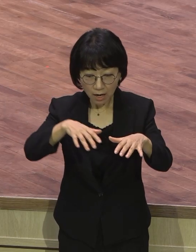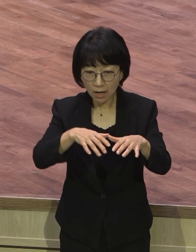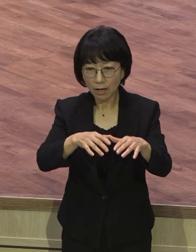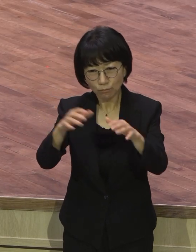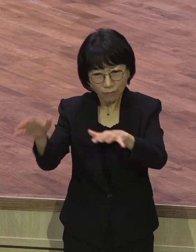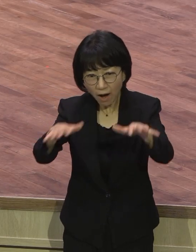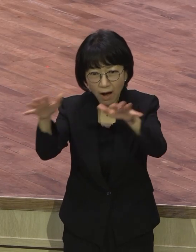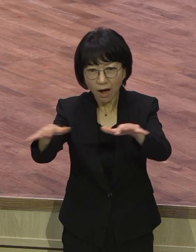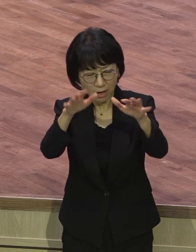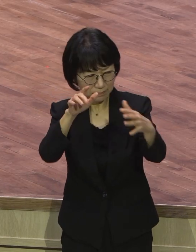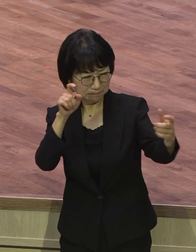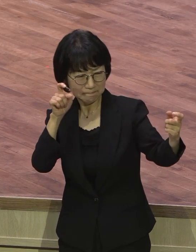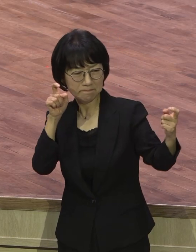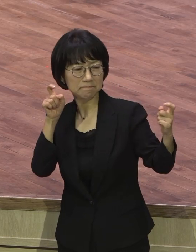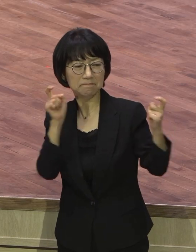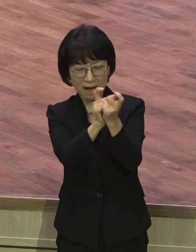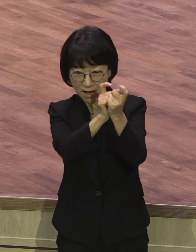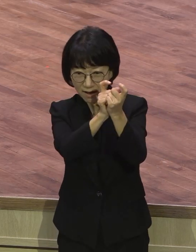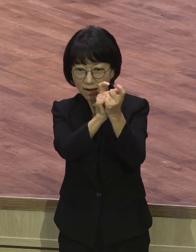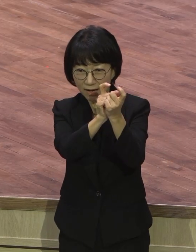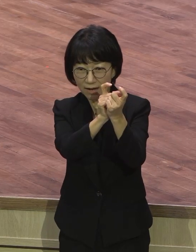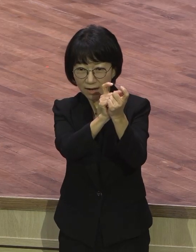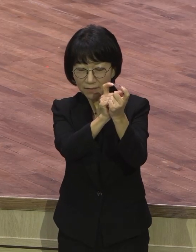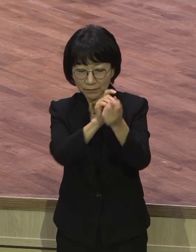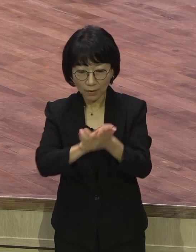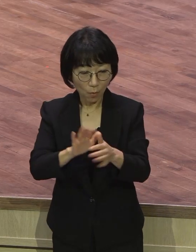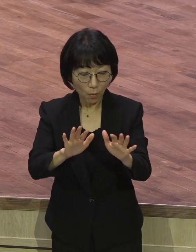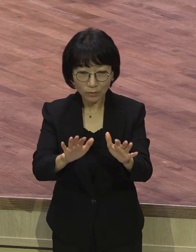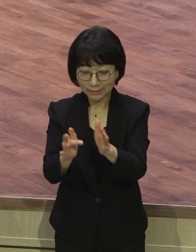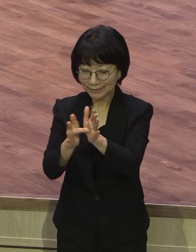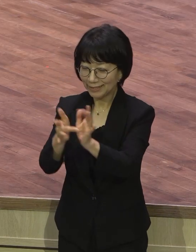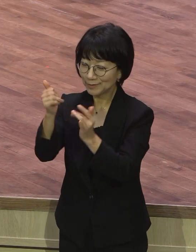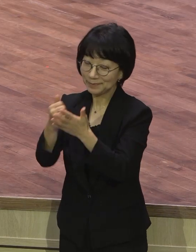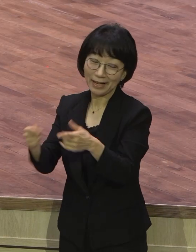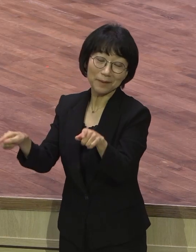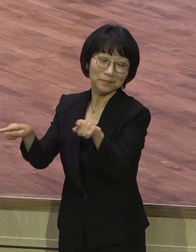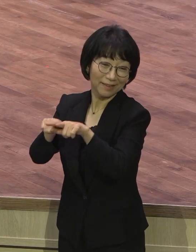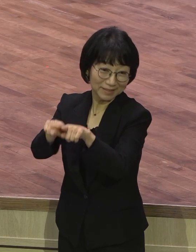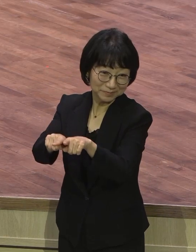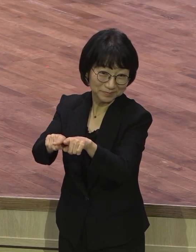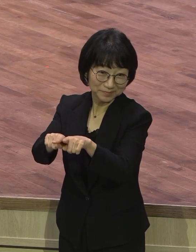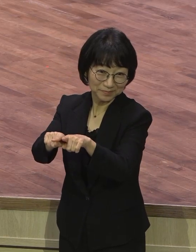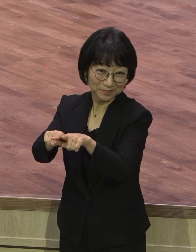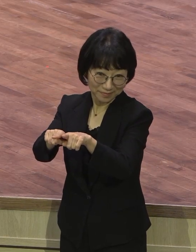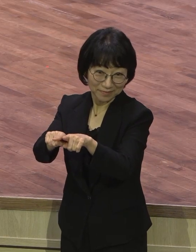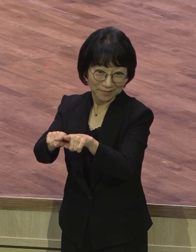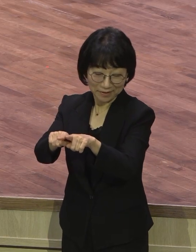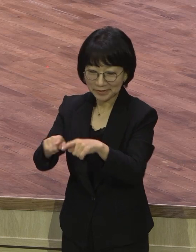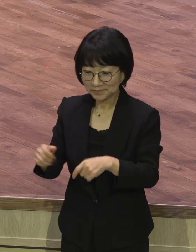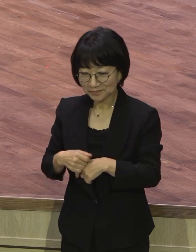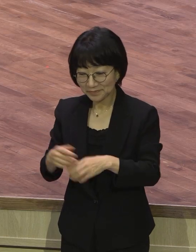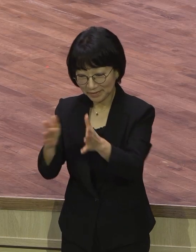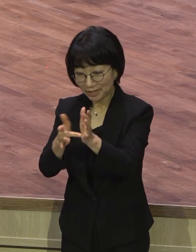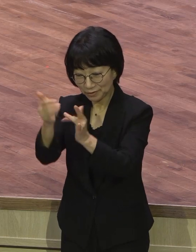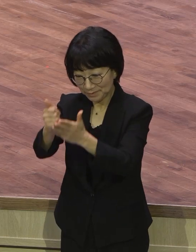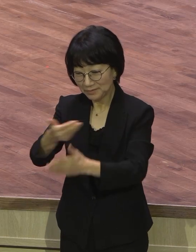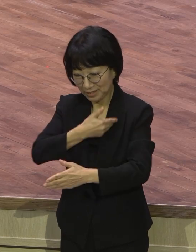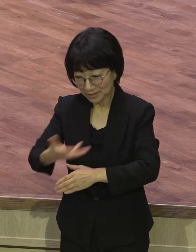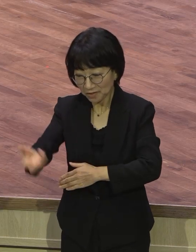풍랑이 오잖아요. 이건 예수님과 함께하는 제자들이 갈릴로 오셔서 난 풍랑이다. 그럼 이게 무슨 성경입니까?